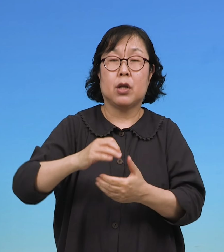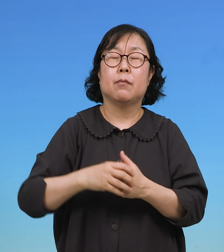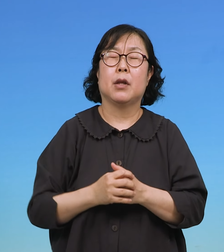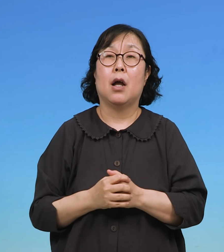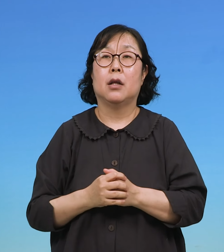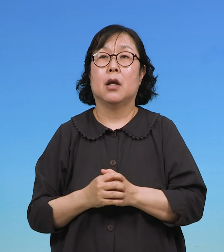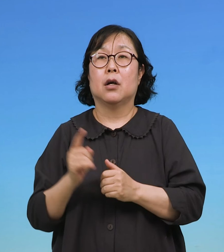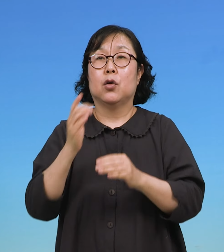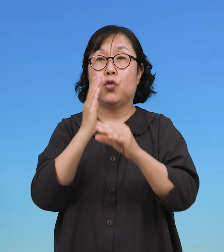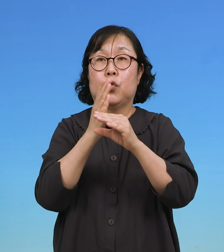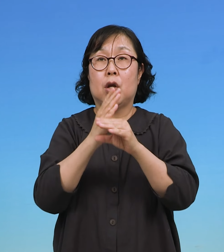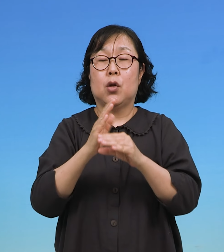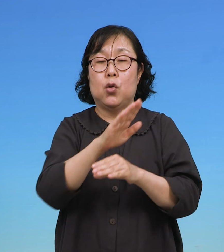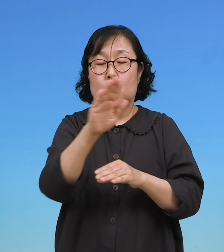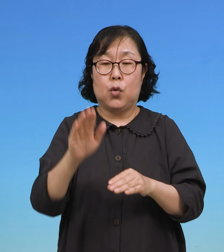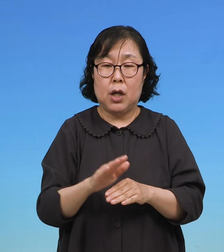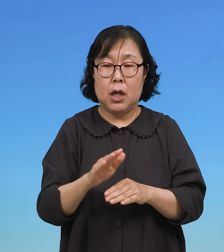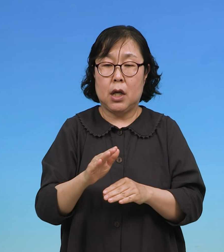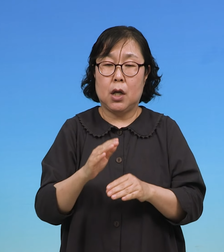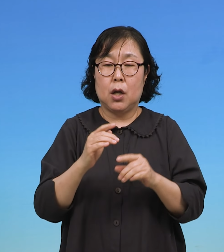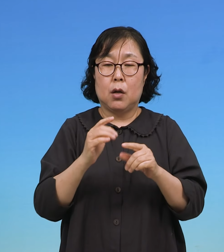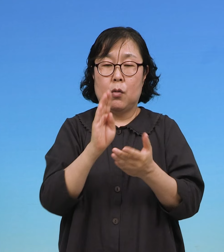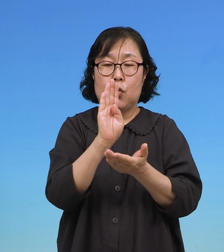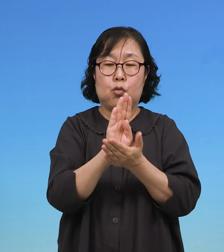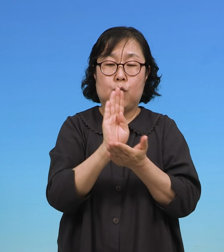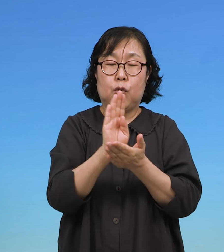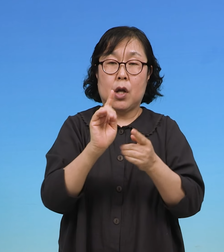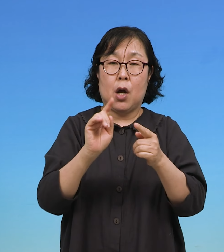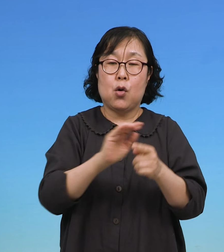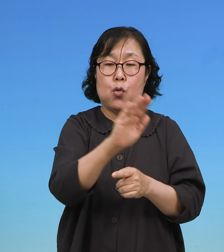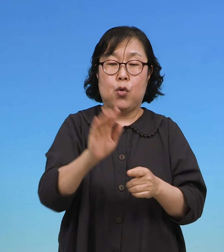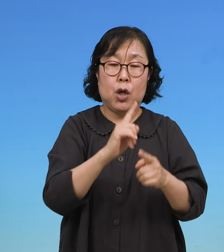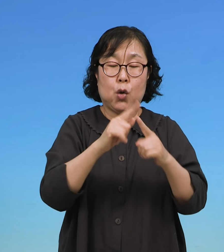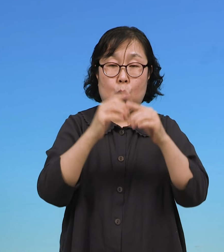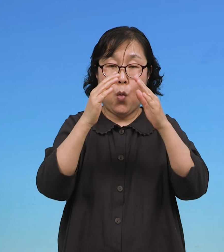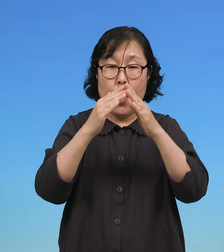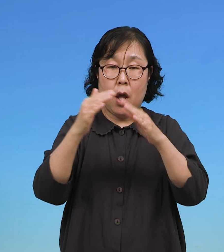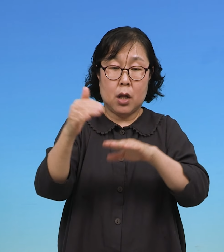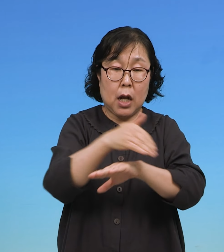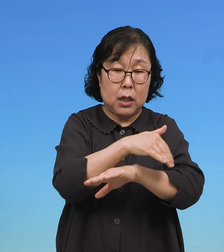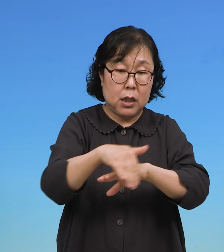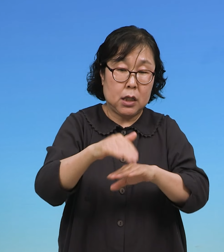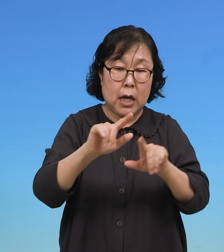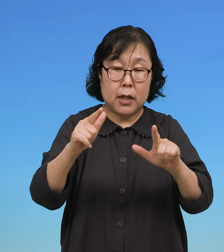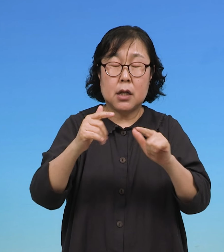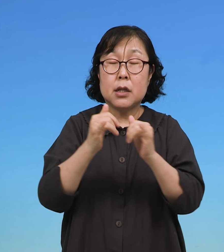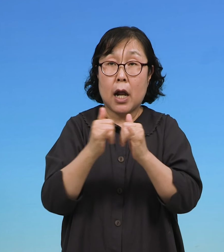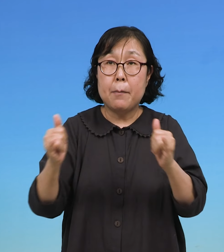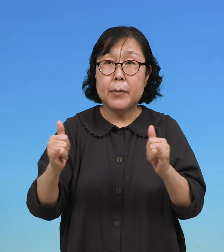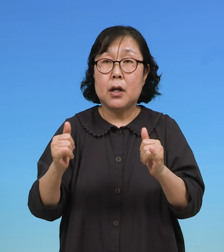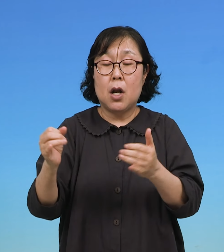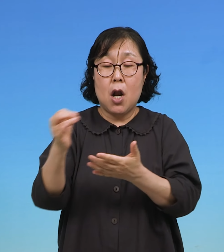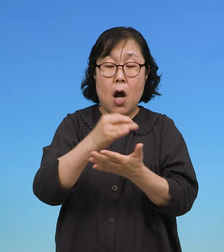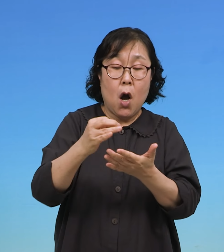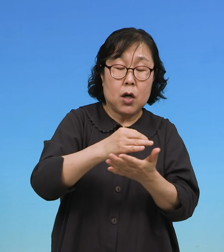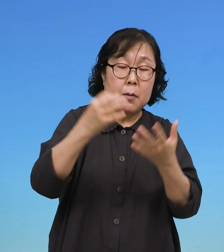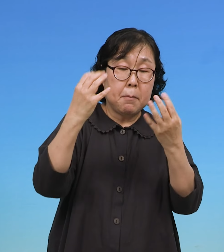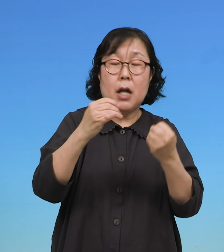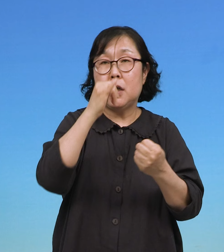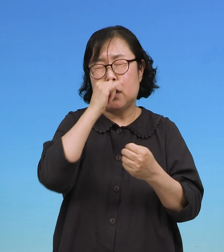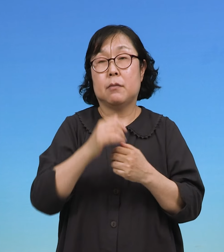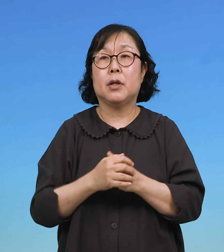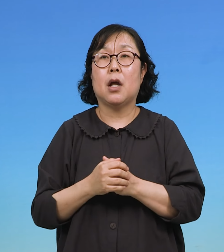생각하는 게요, 이 중에는 우리 교회 안 다니시는 분들의 헌금이 그렇게 많아요. 제가 몇 주